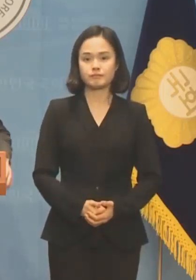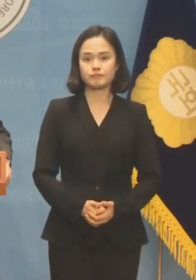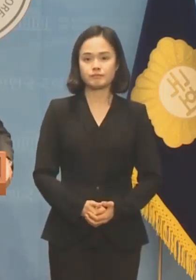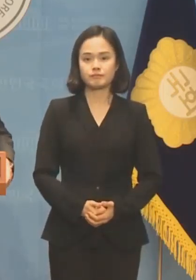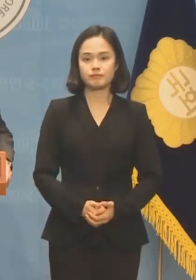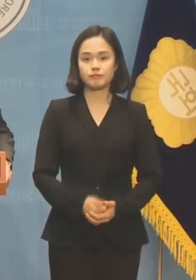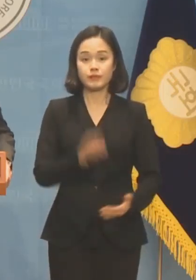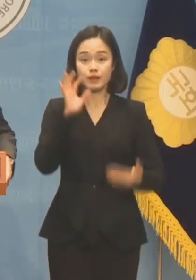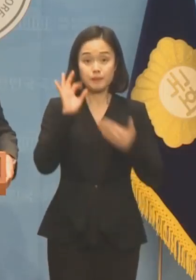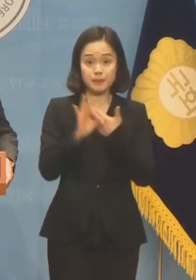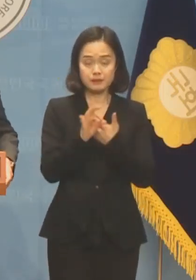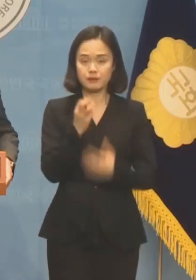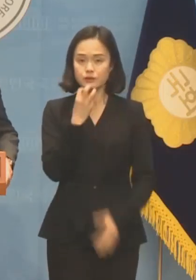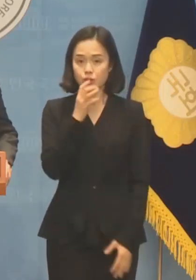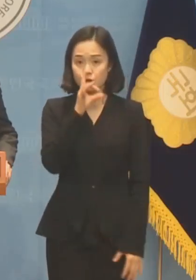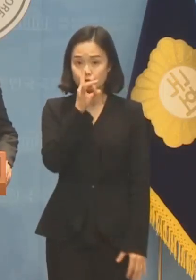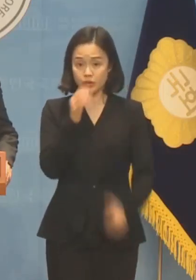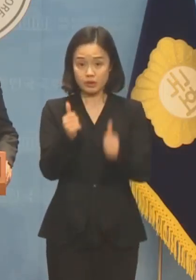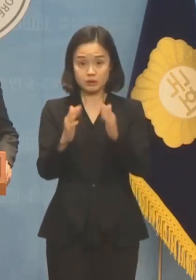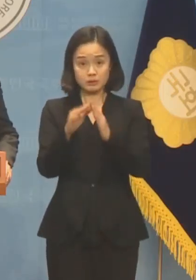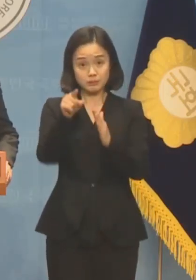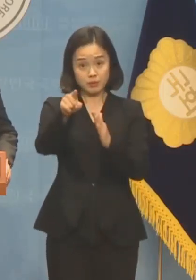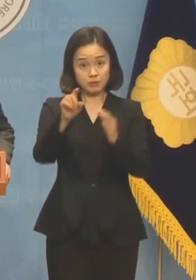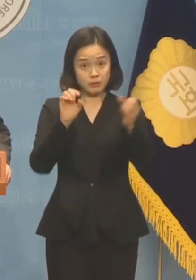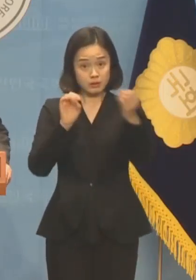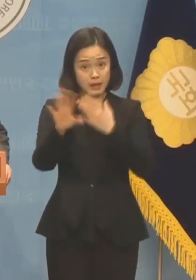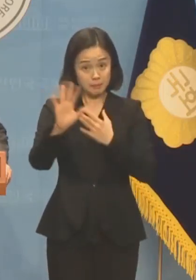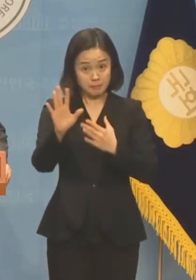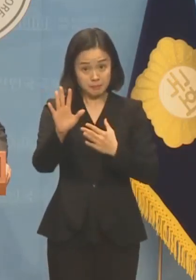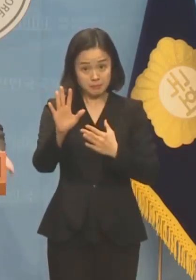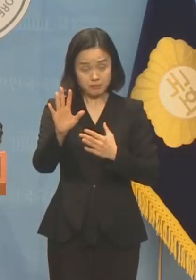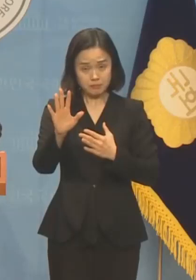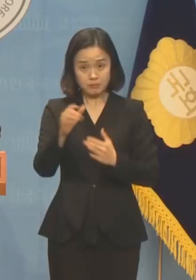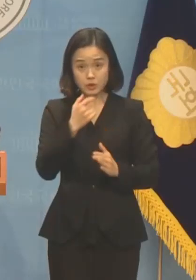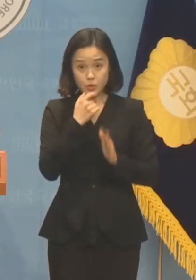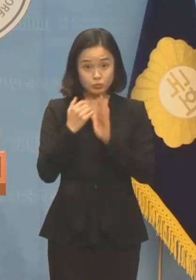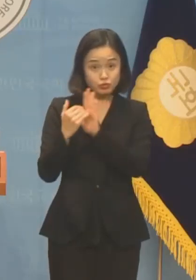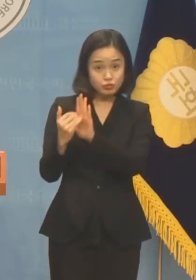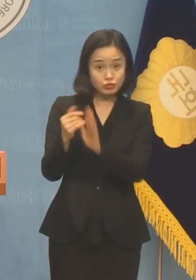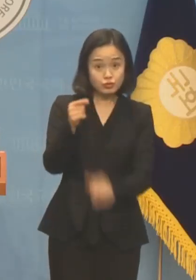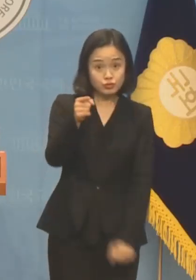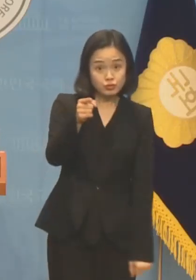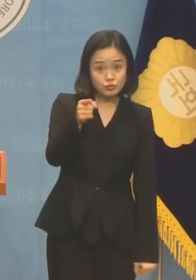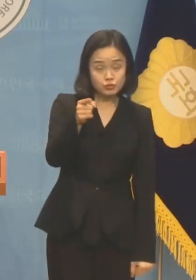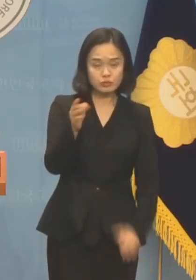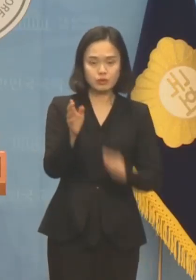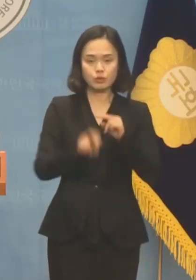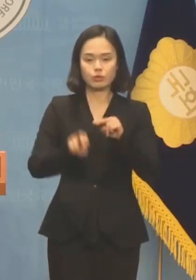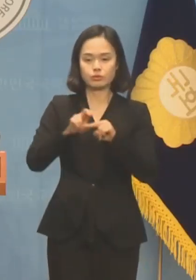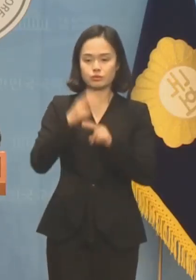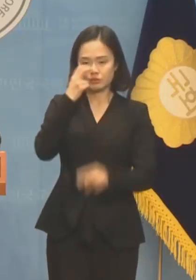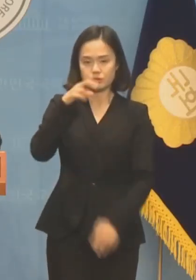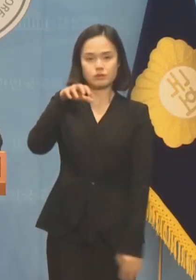만약 서울중앙지법이 끝내 답변을 거부한다면 이는 공수처의 편법